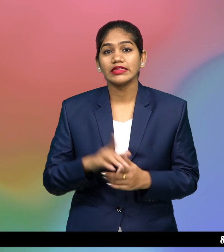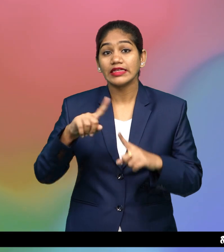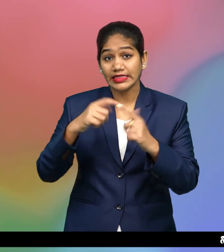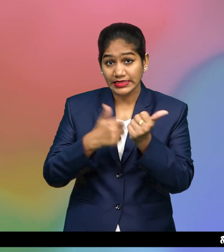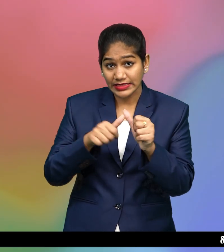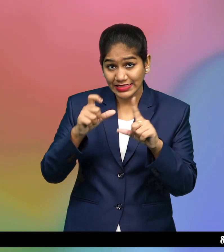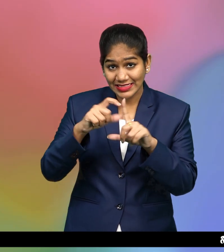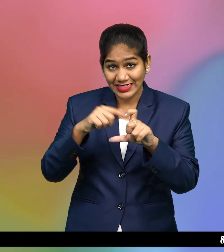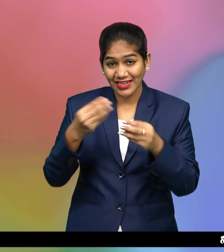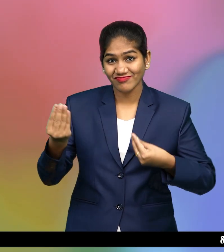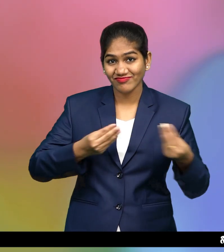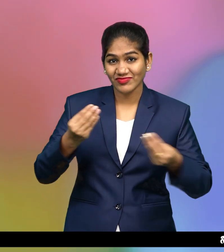నిల్వలు మొదలైన